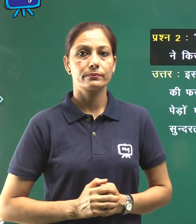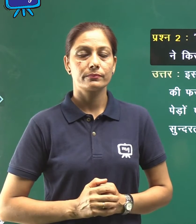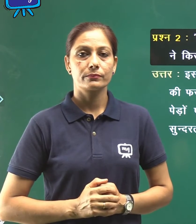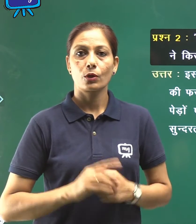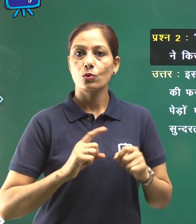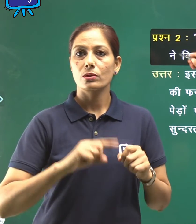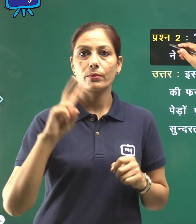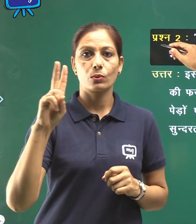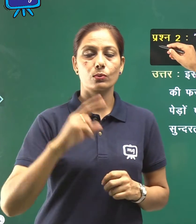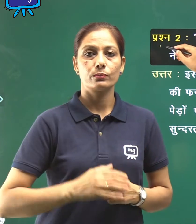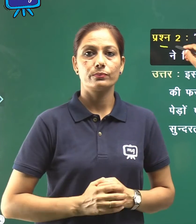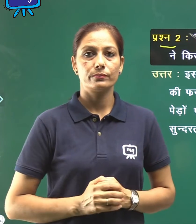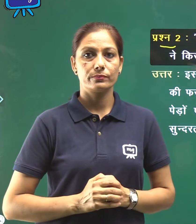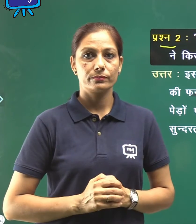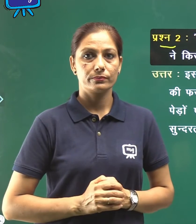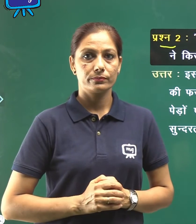प्रश्न 2,